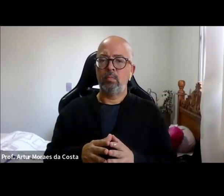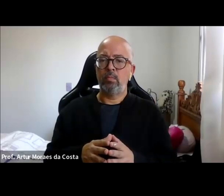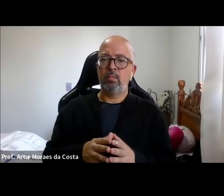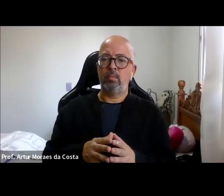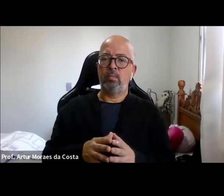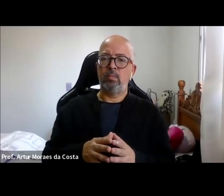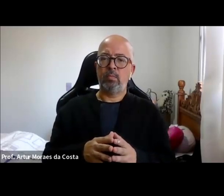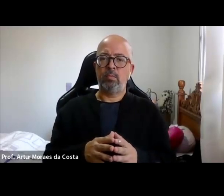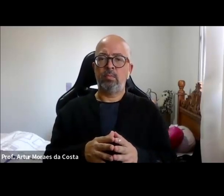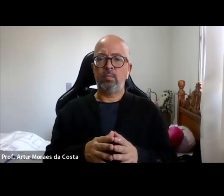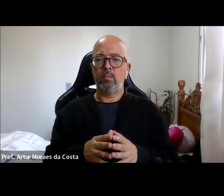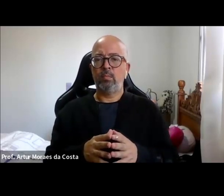sí puedes contestar